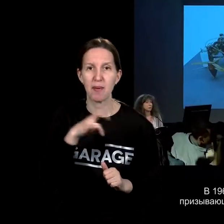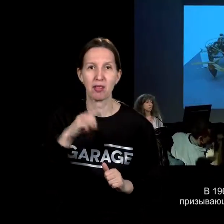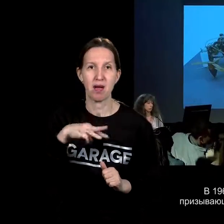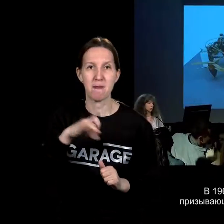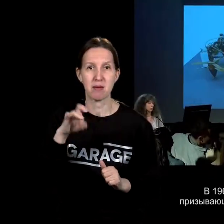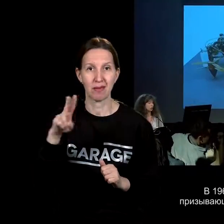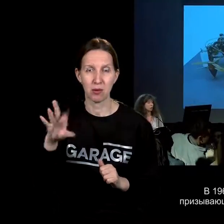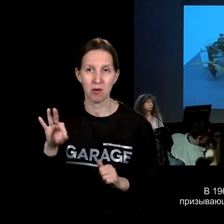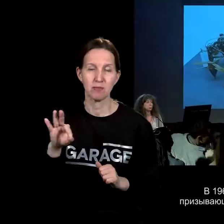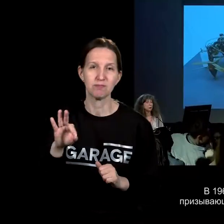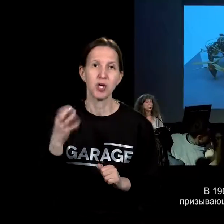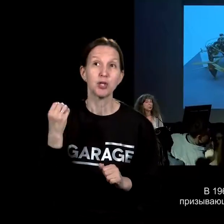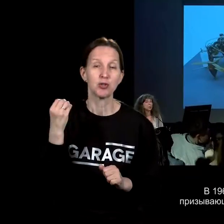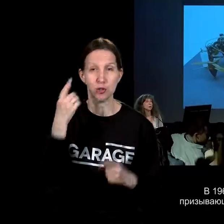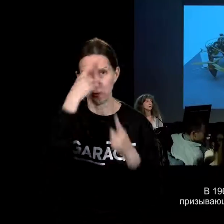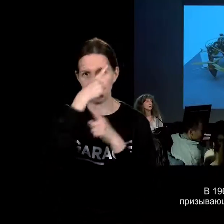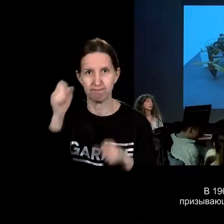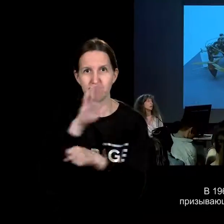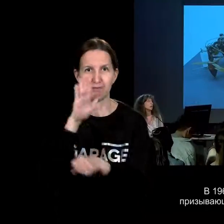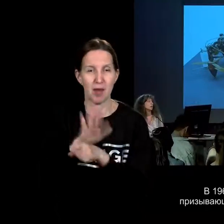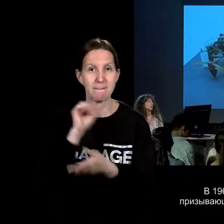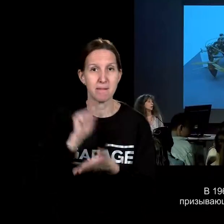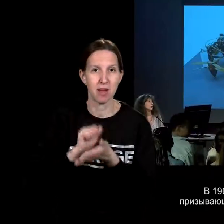Пономаренко как бы пишет еще манифест,